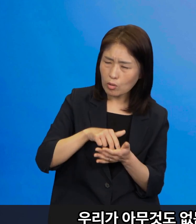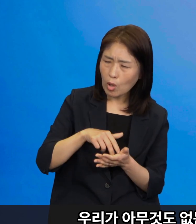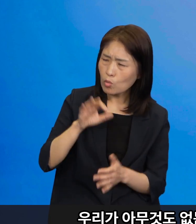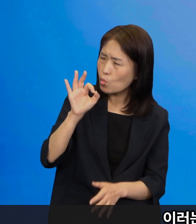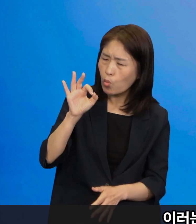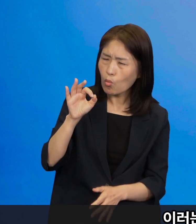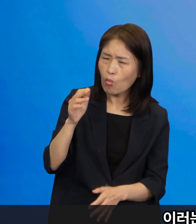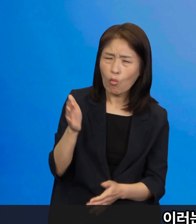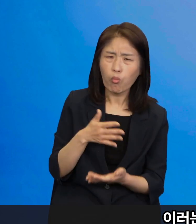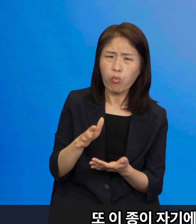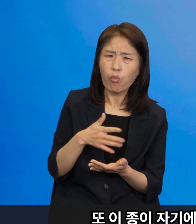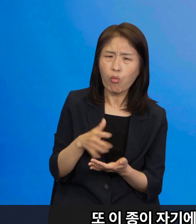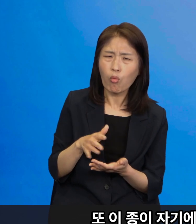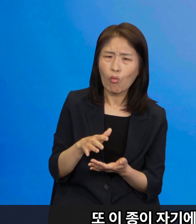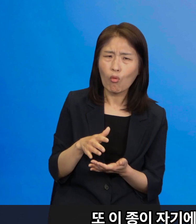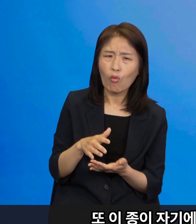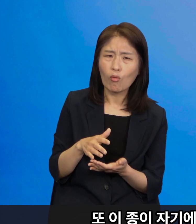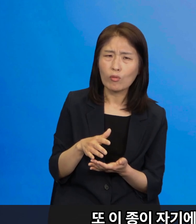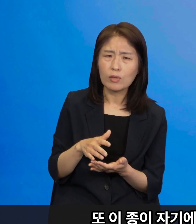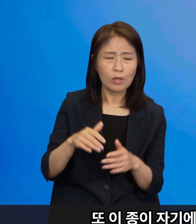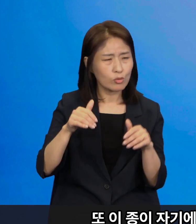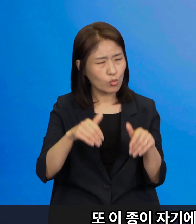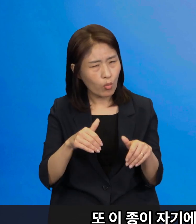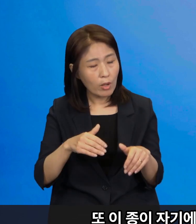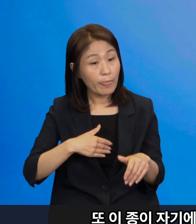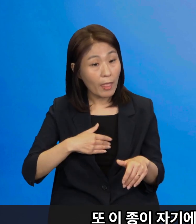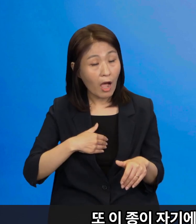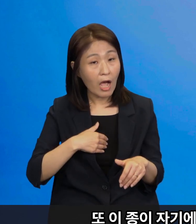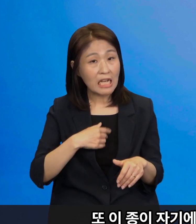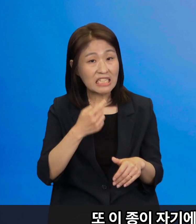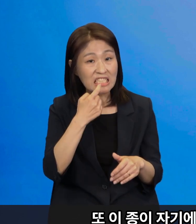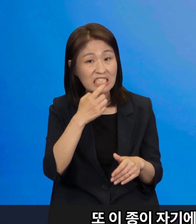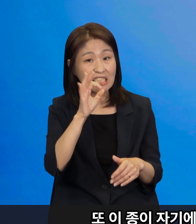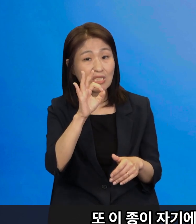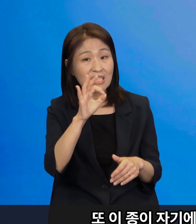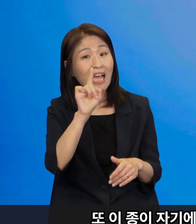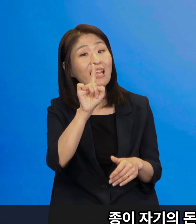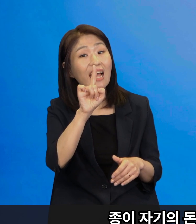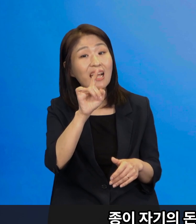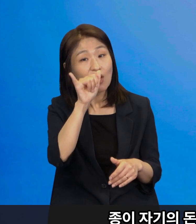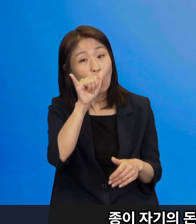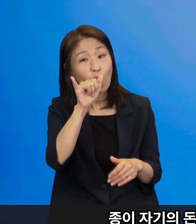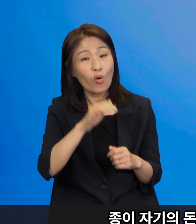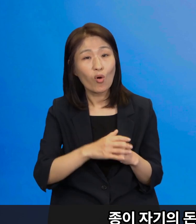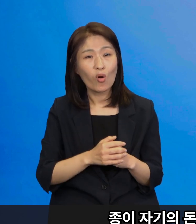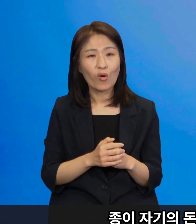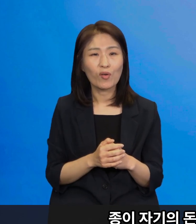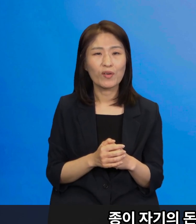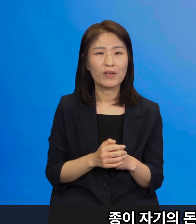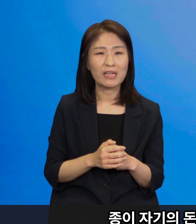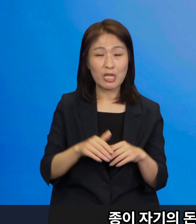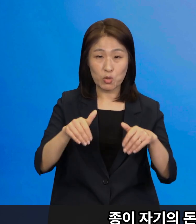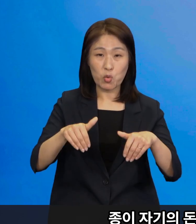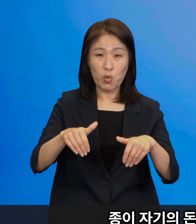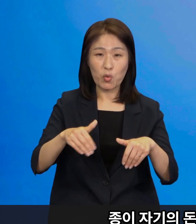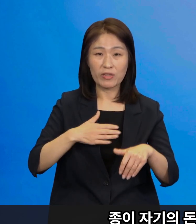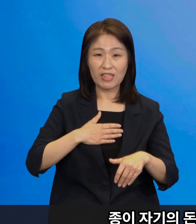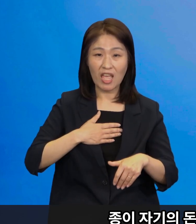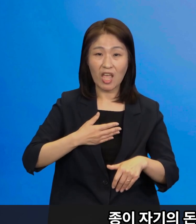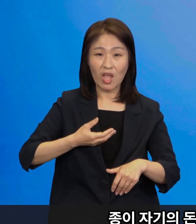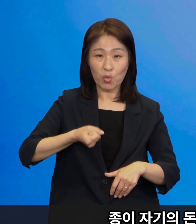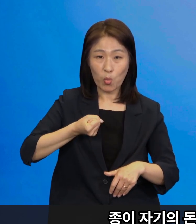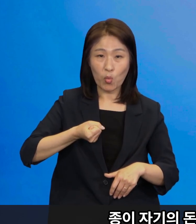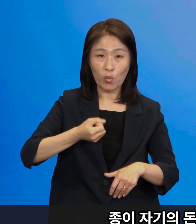있겠냐 이러는 거예요. 그랬더니 또 이 종이 자기에게 은전 한 푼이 있다는 거예요. 종이 자기의